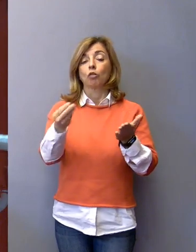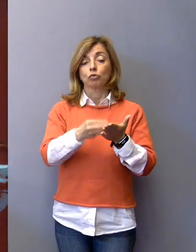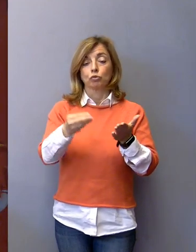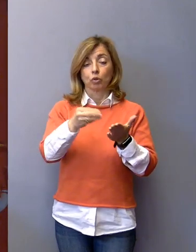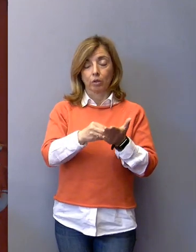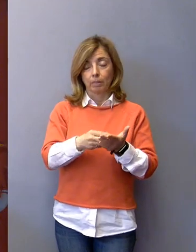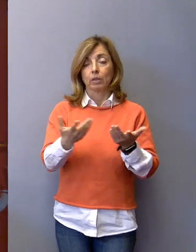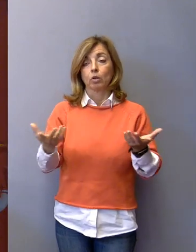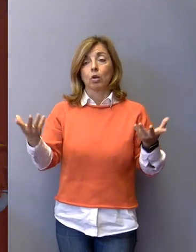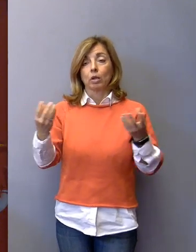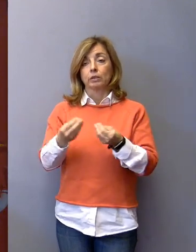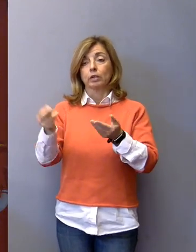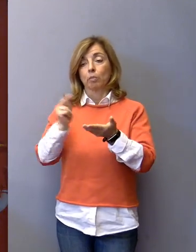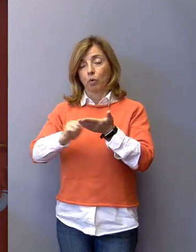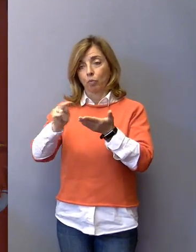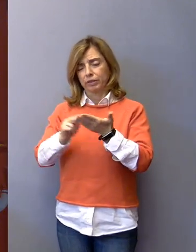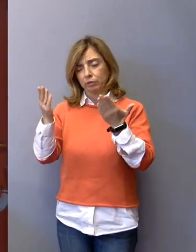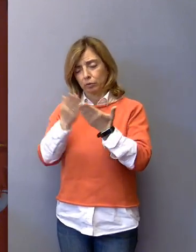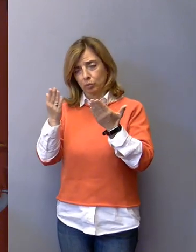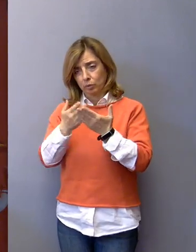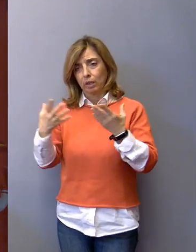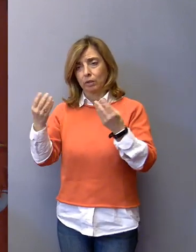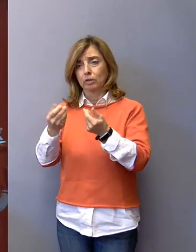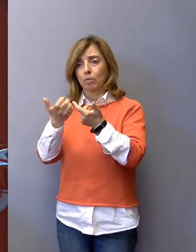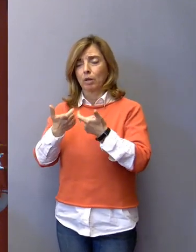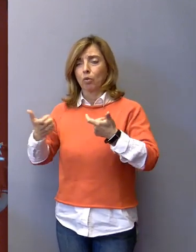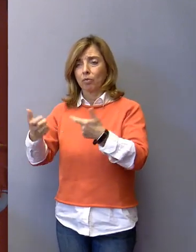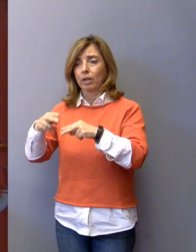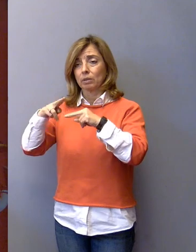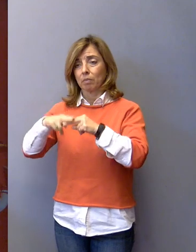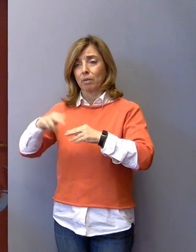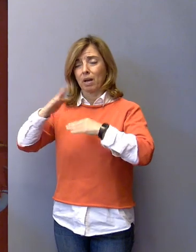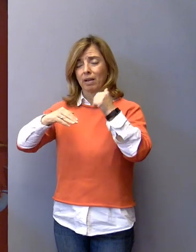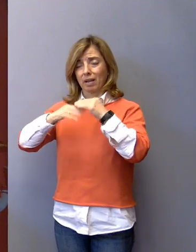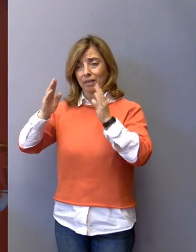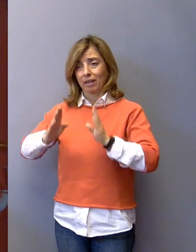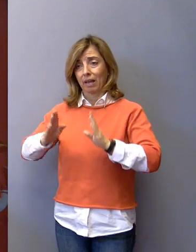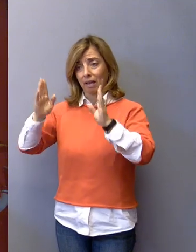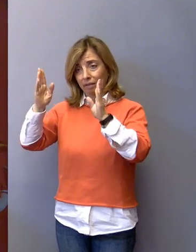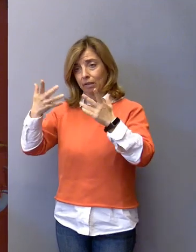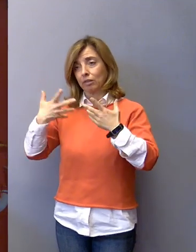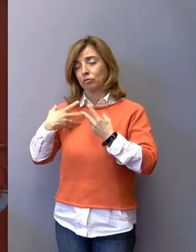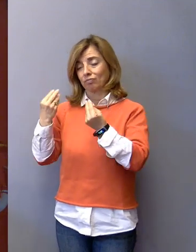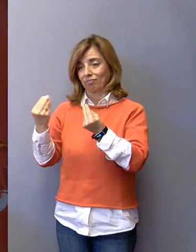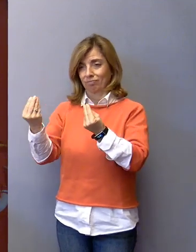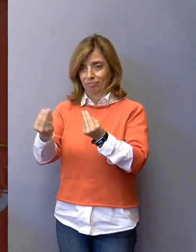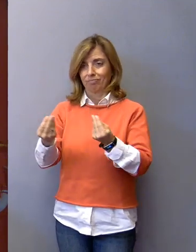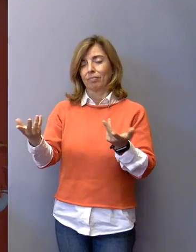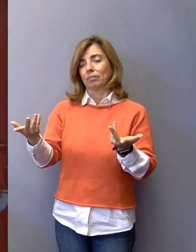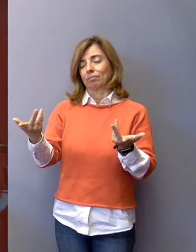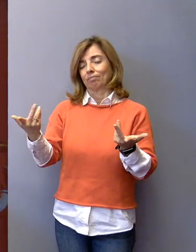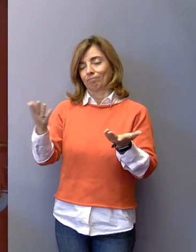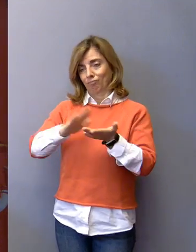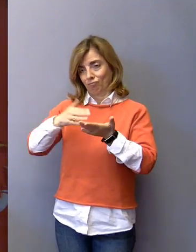e anche con la conferenza permanente per edilizia dove ci sono dei professionisti di tutto rispetto e che conoscete anche e francamente uno